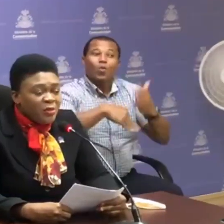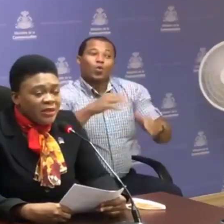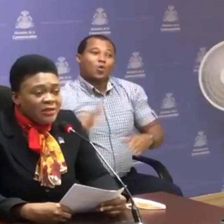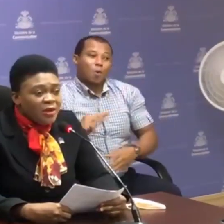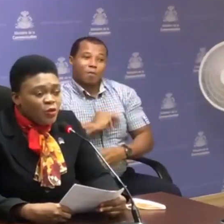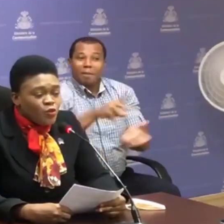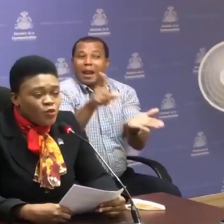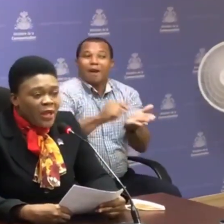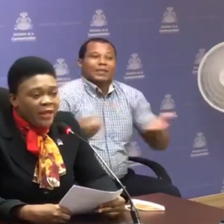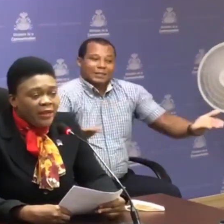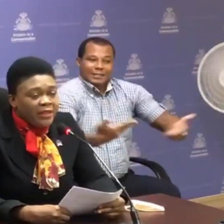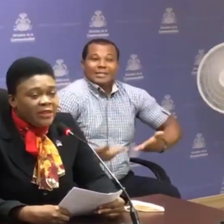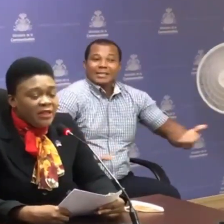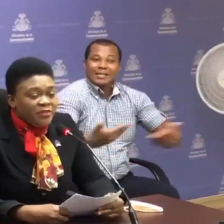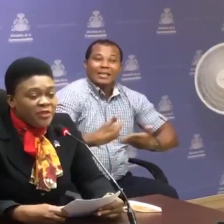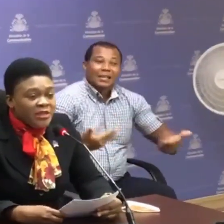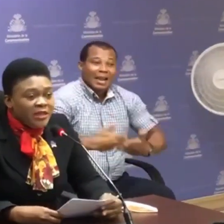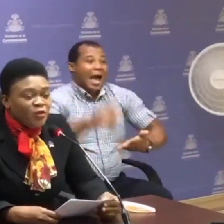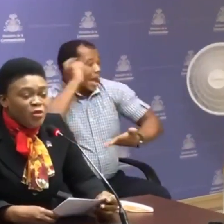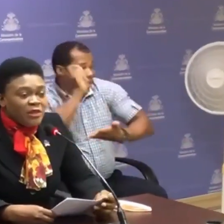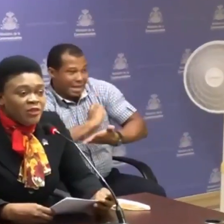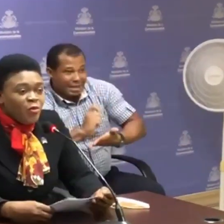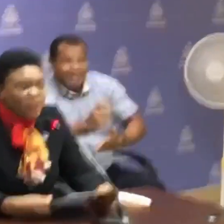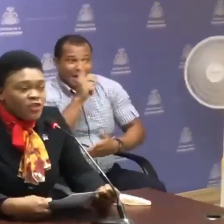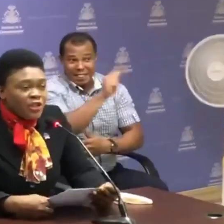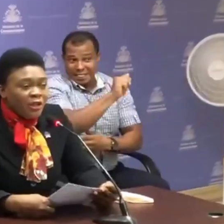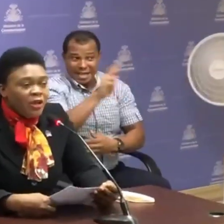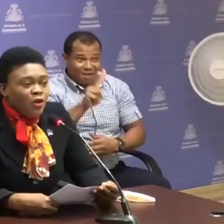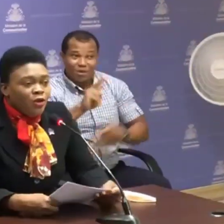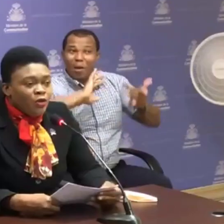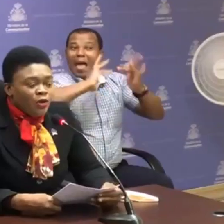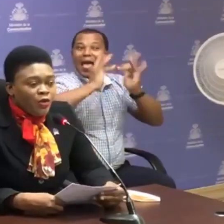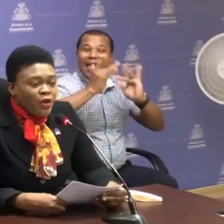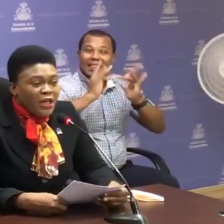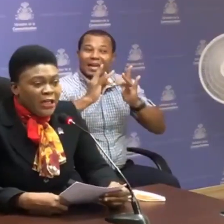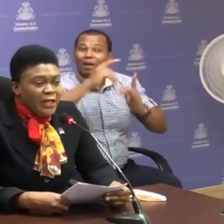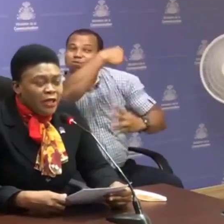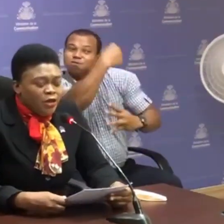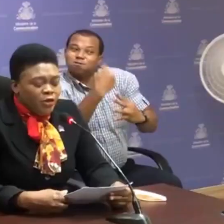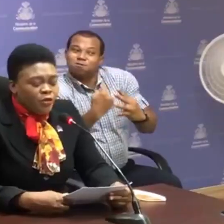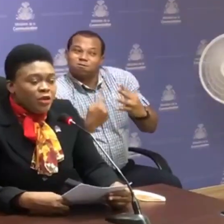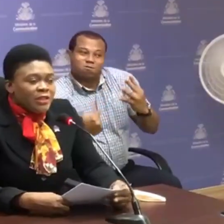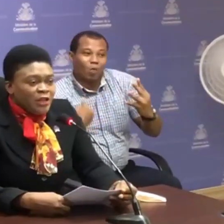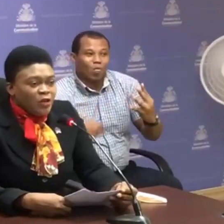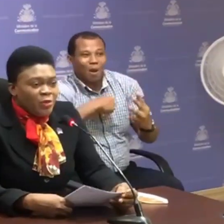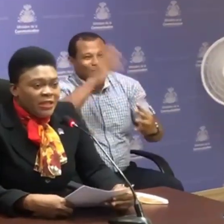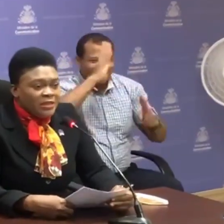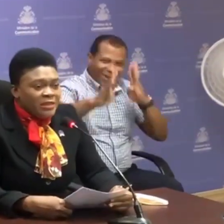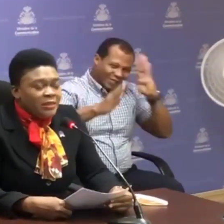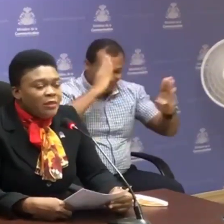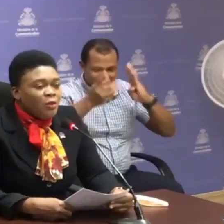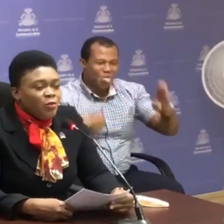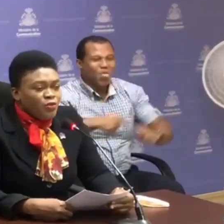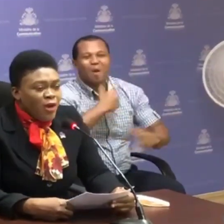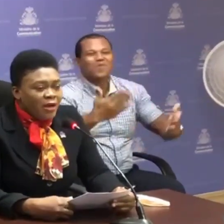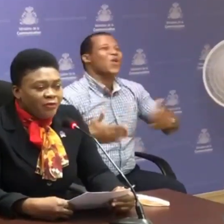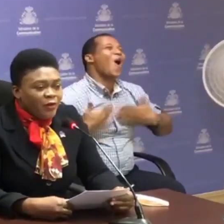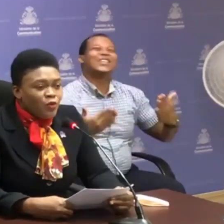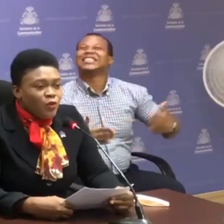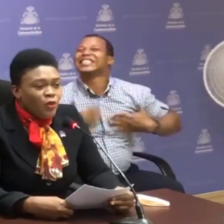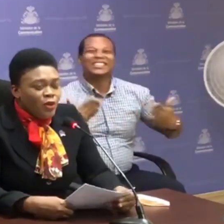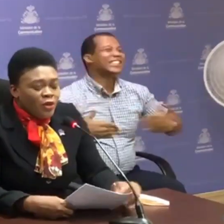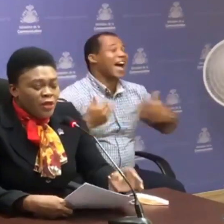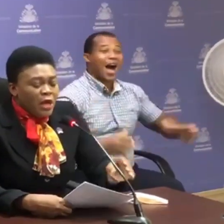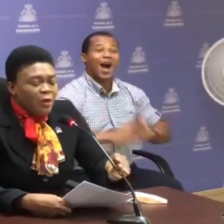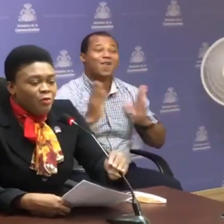presse qui présent, que ce soit écrit, télévisé ou bien si vous branchez. Donc en ligne, donc c'est un plaisir pour nous avec